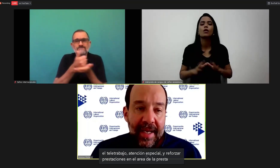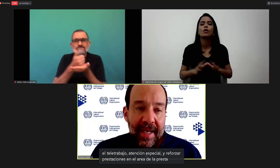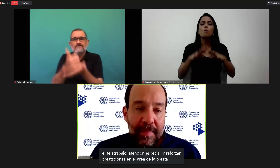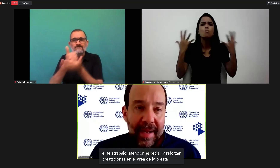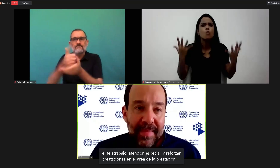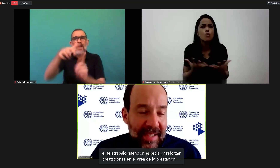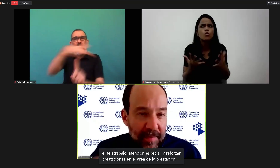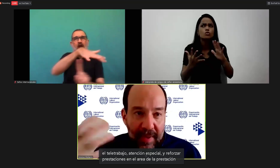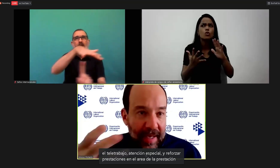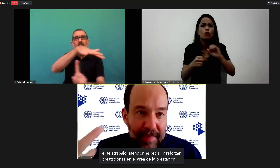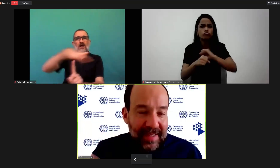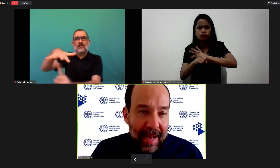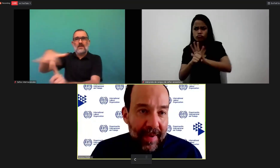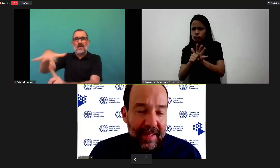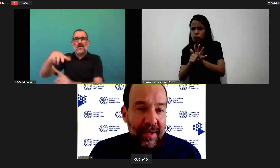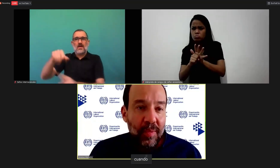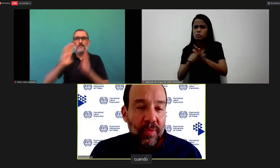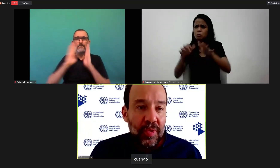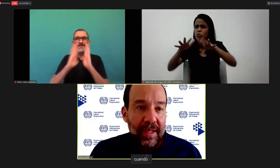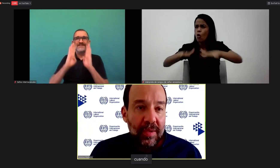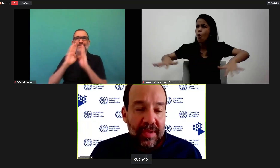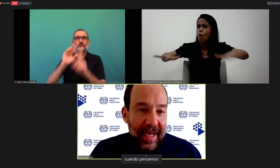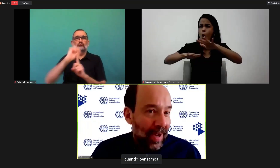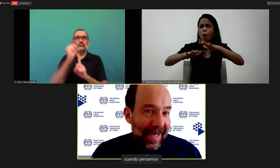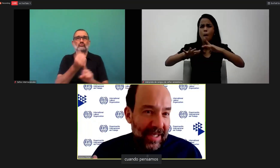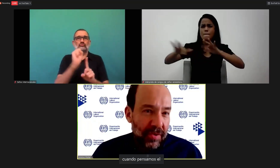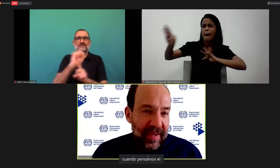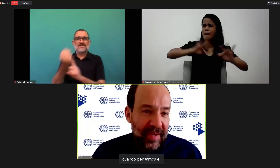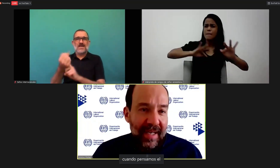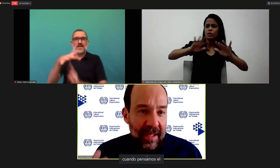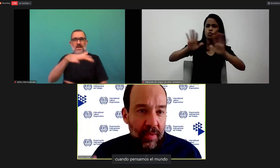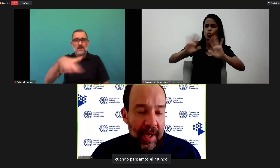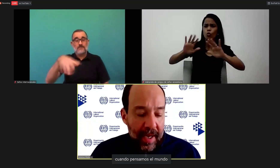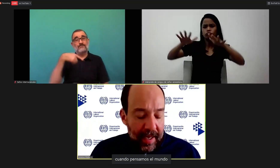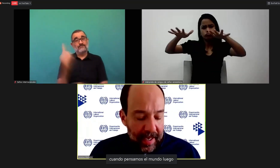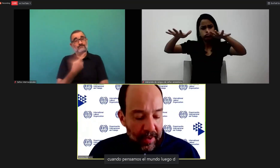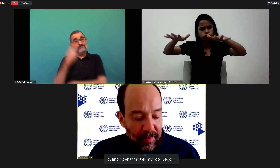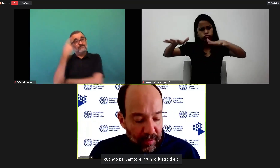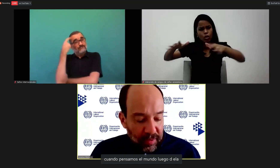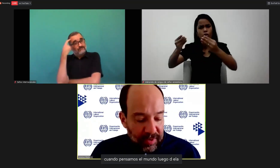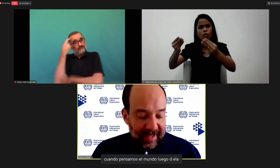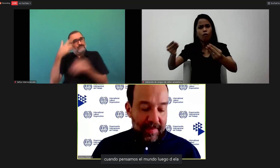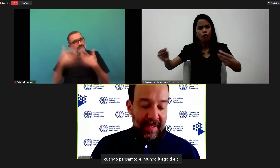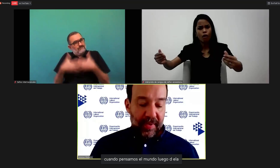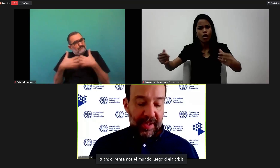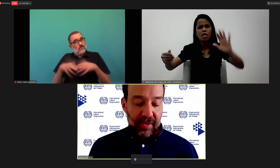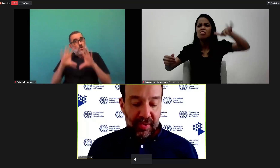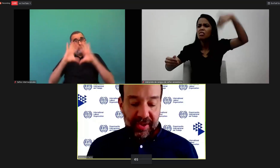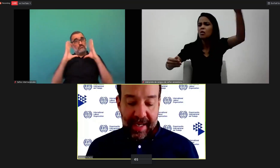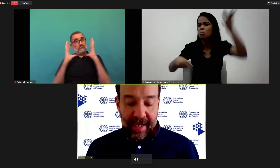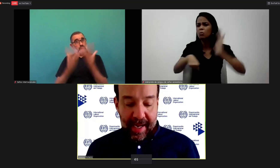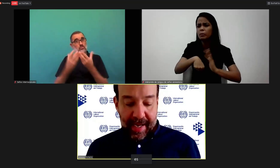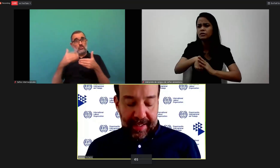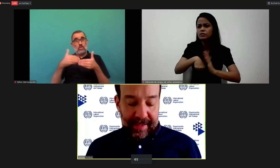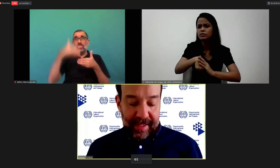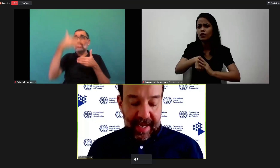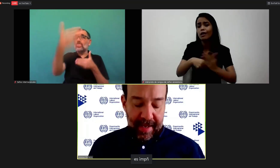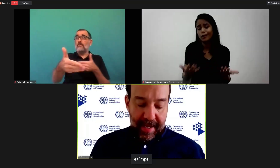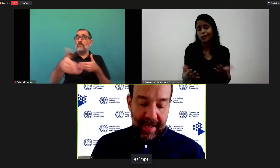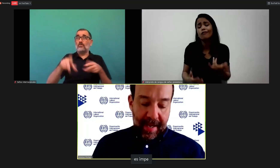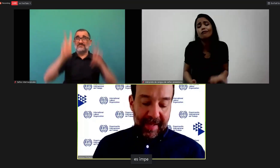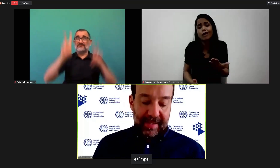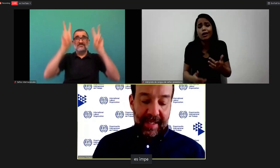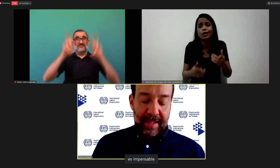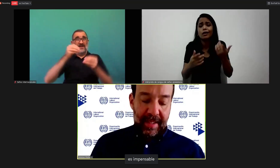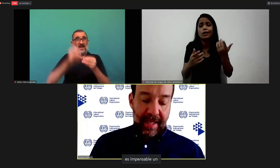crisis, para mí es impensable, ¿no?, tener un mundo que no tenga acceso universal a salud y un sistema de protección social que